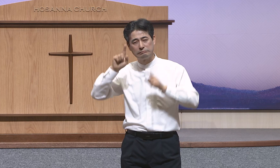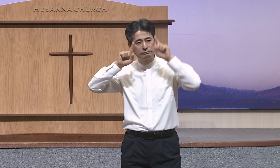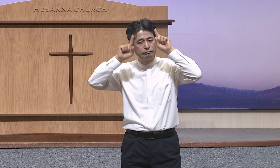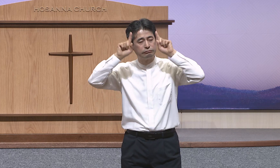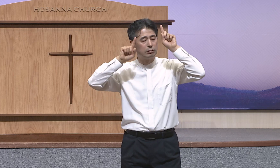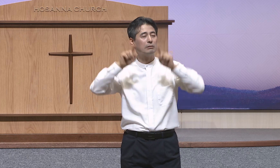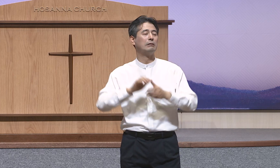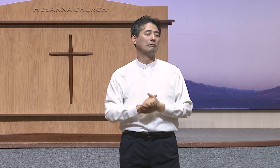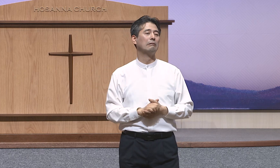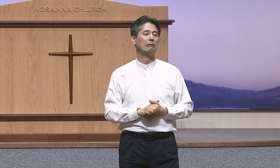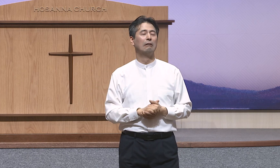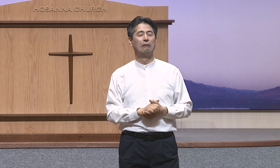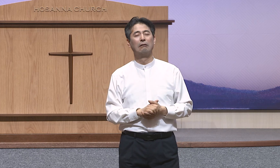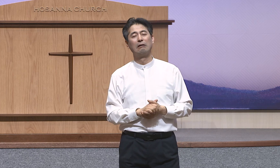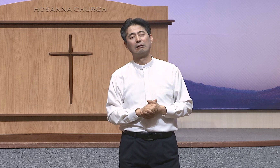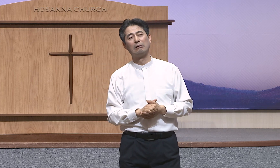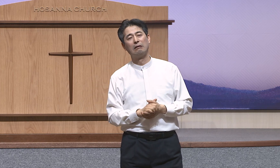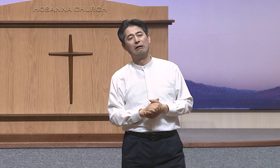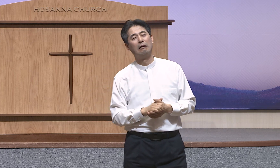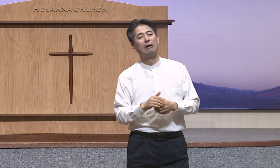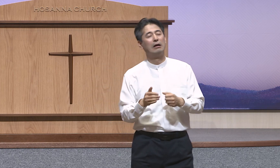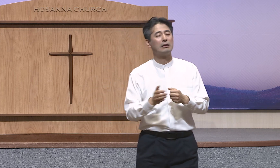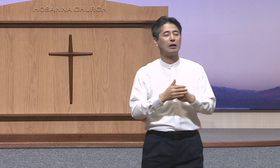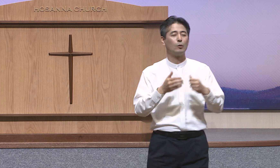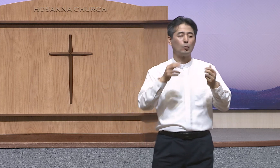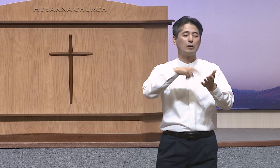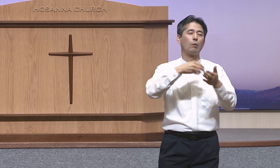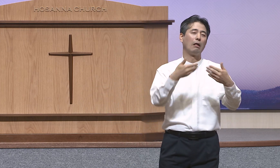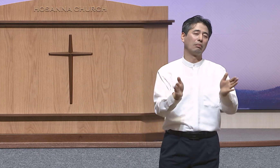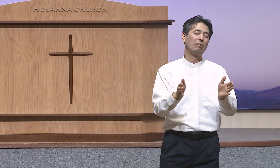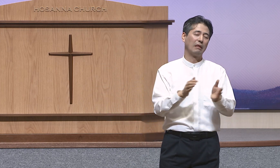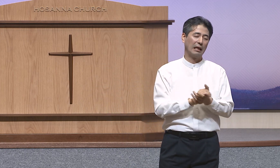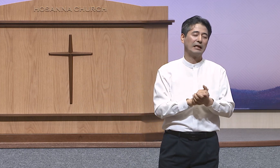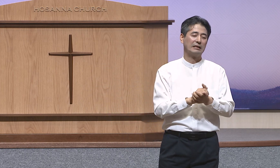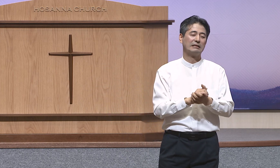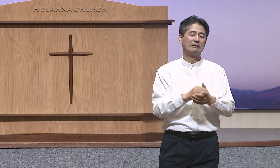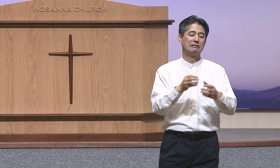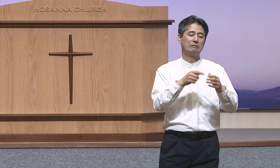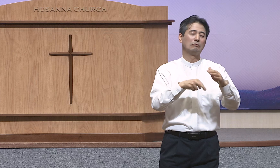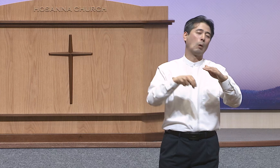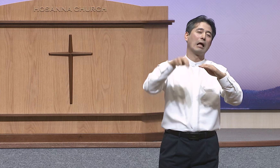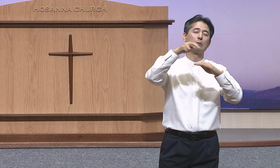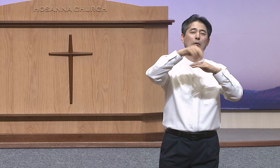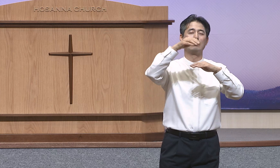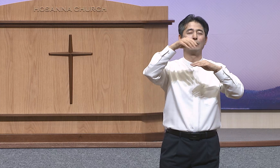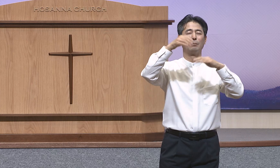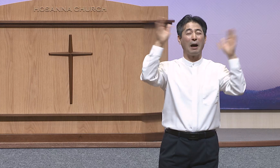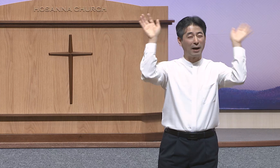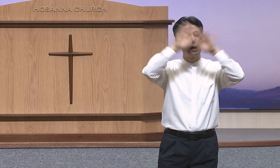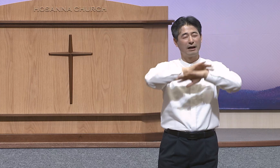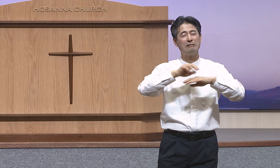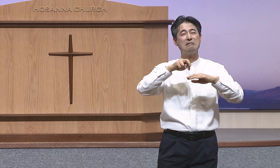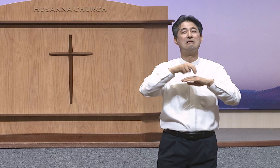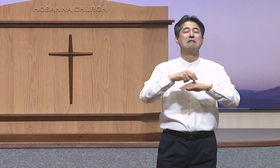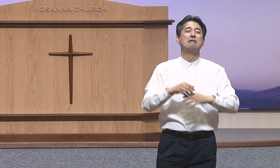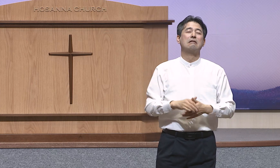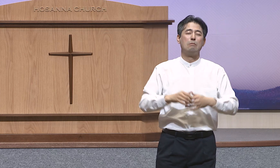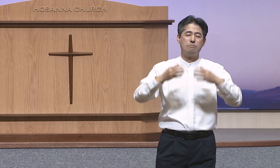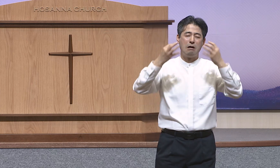힘들었고 그런 것들이 스트레스로 작용해서 도서관에서 이제 밤에